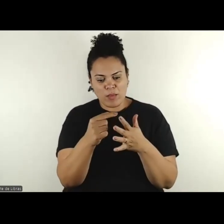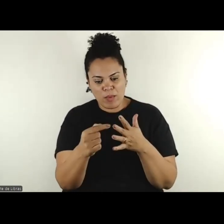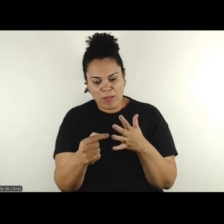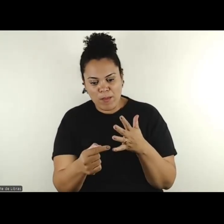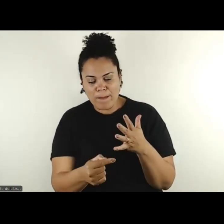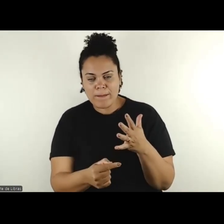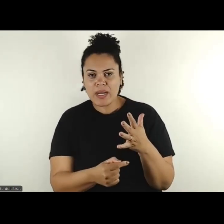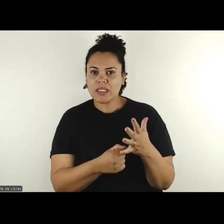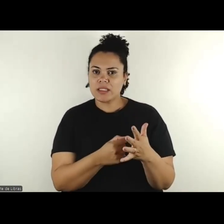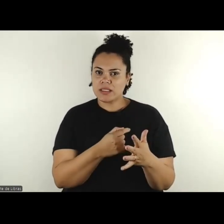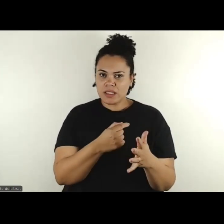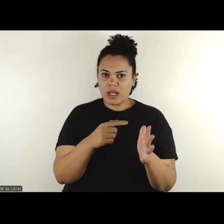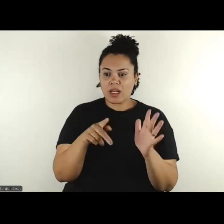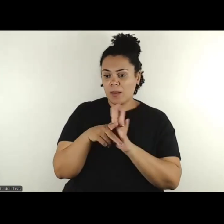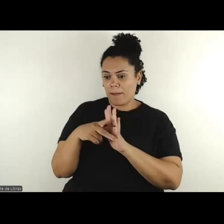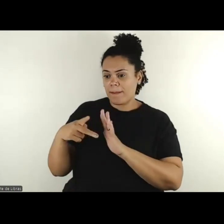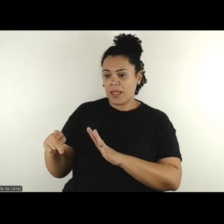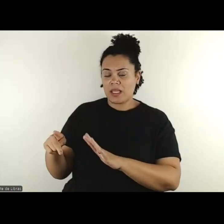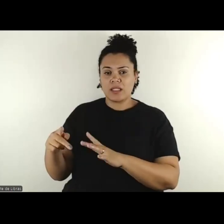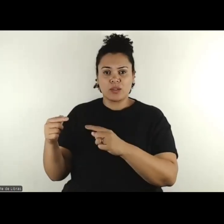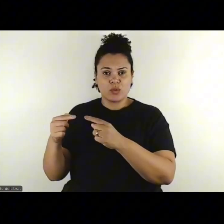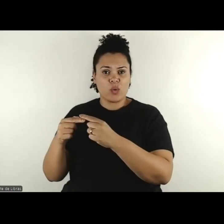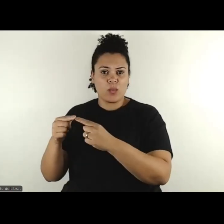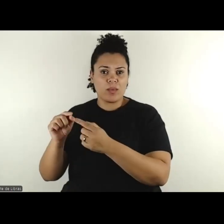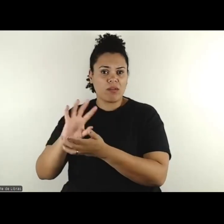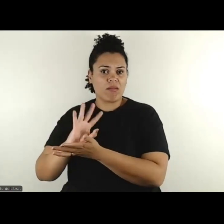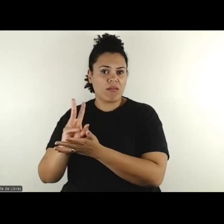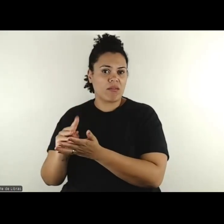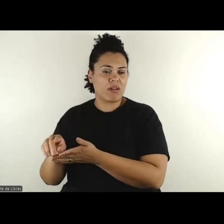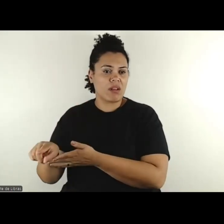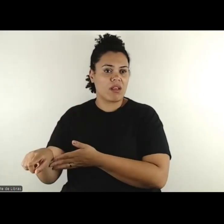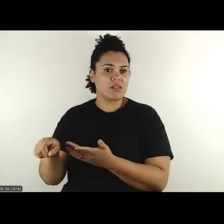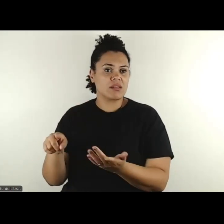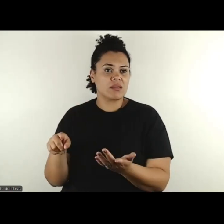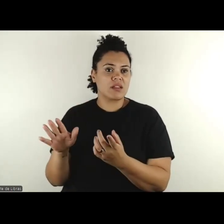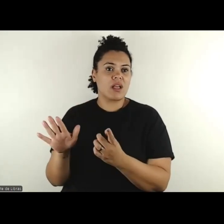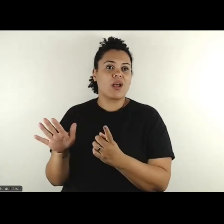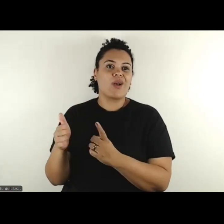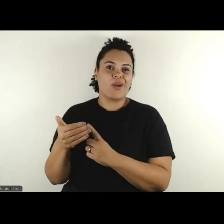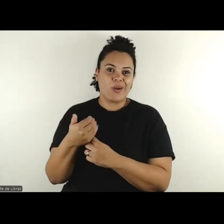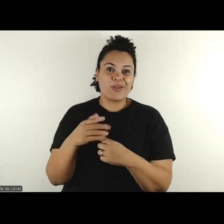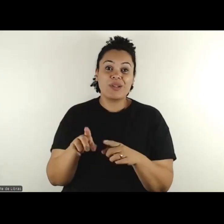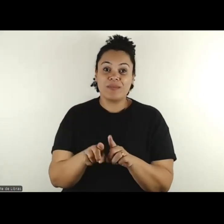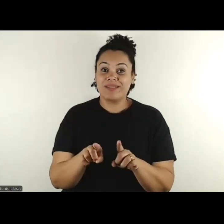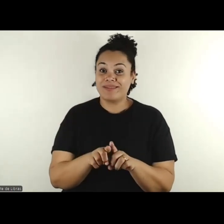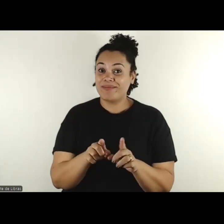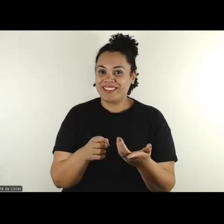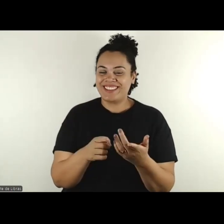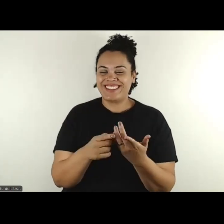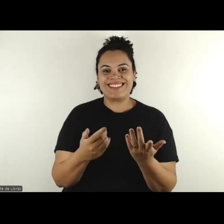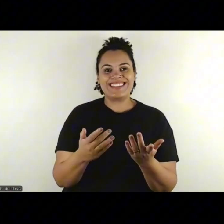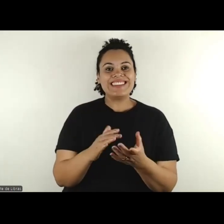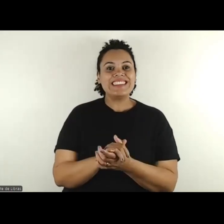princípios aí do nosso Código de Ética que vão acolhimento. Obrigada, Nara.